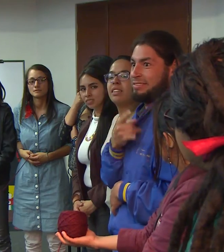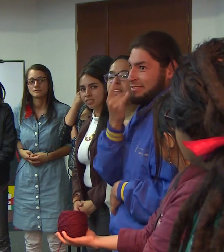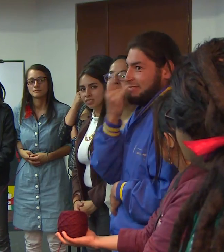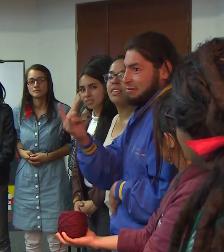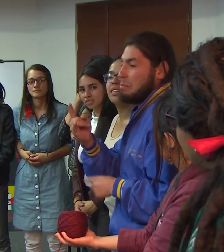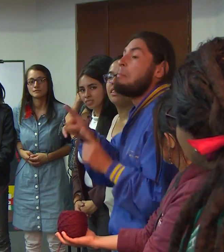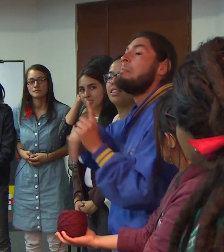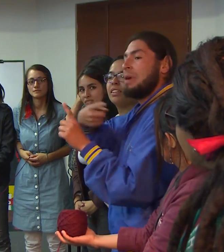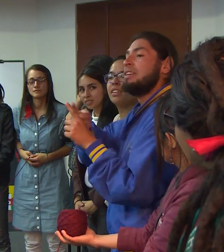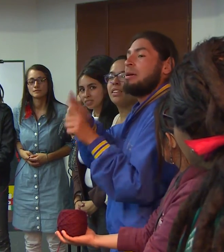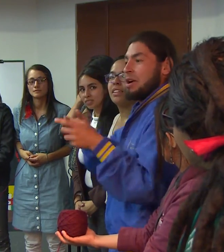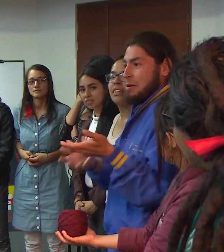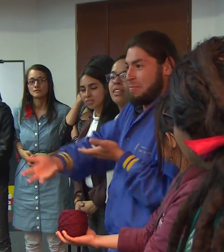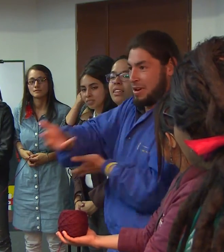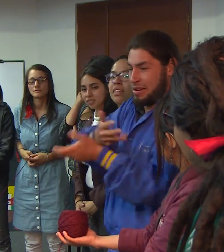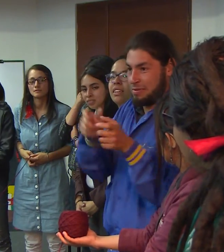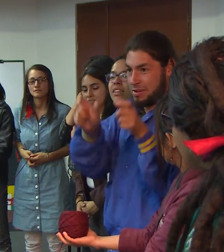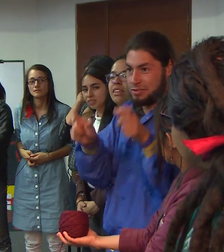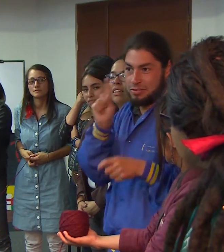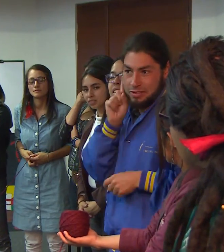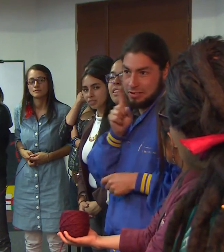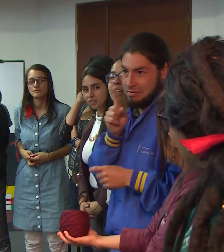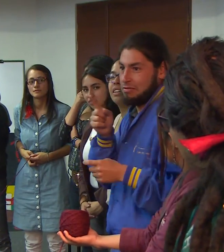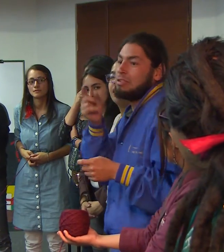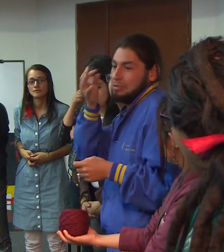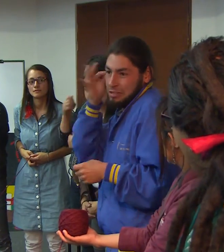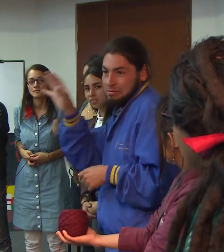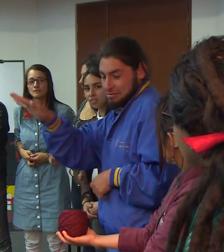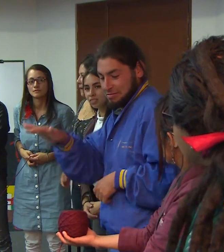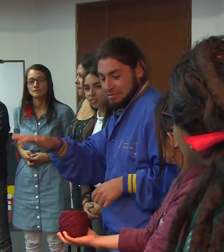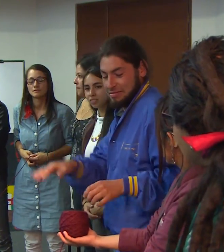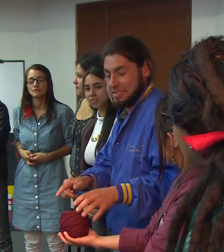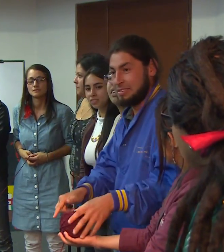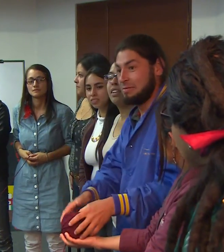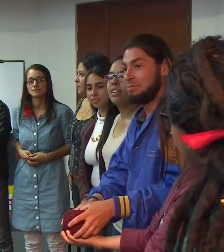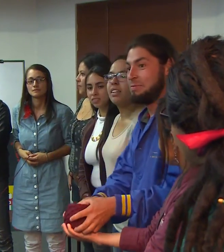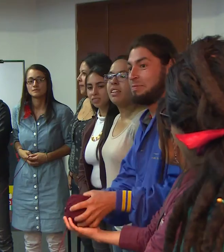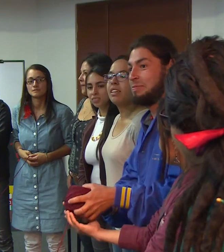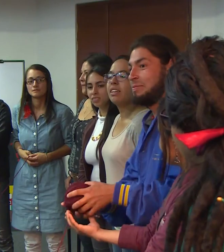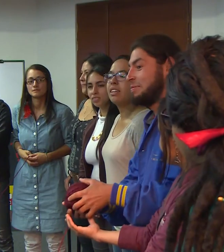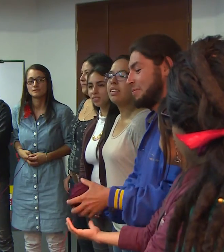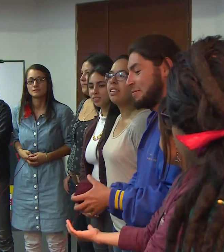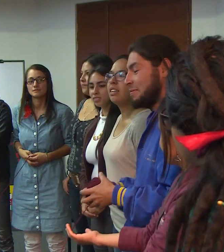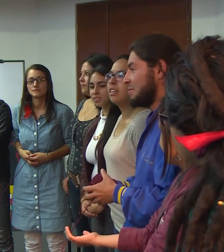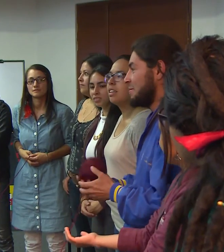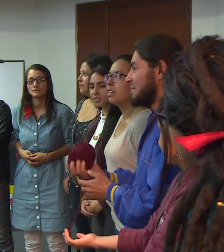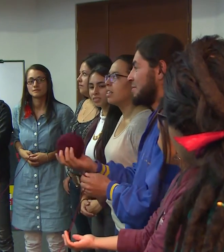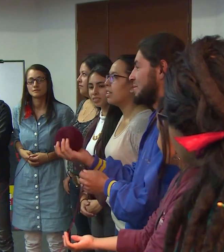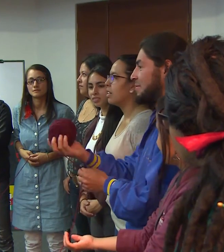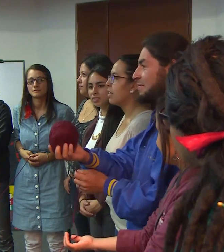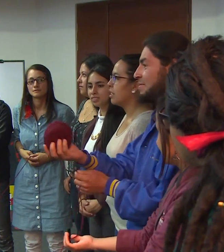parte de lectoescritura. Me interesa muchísimo mejorar en estos aspectos para también ayudar a mi comunidad sorda.